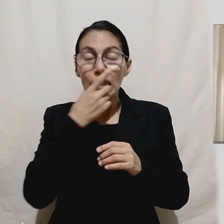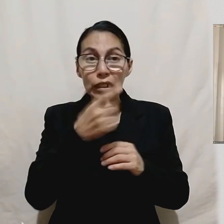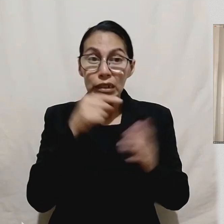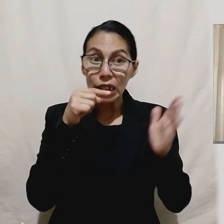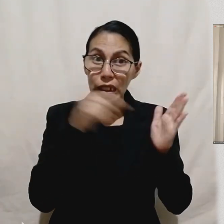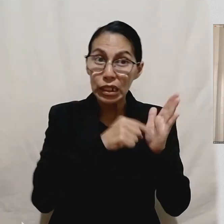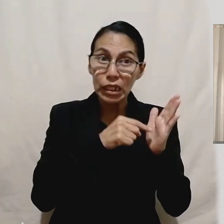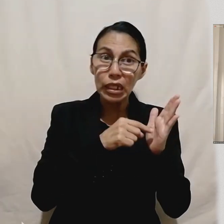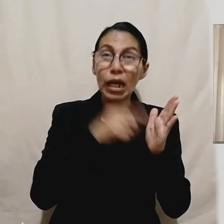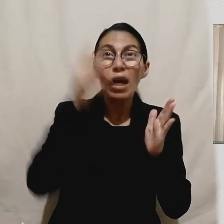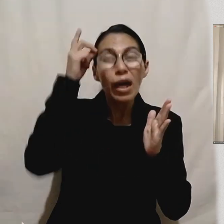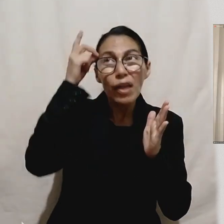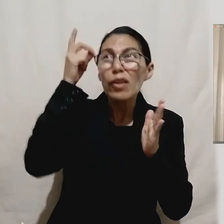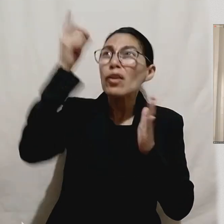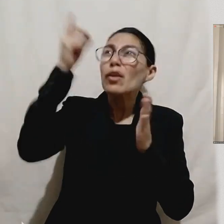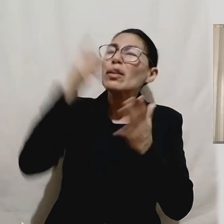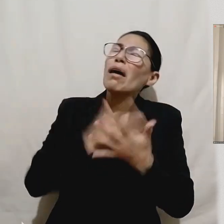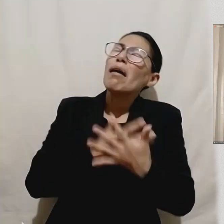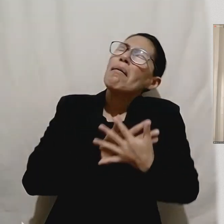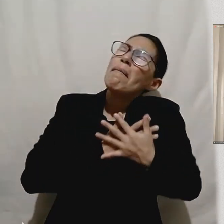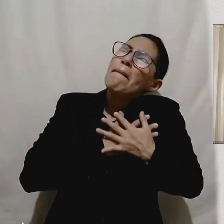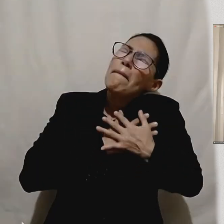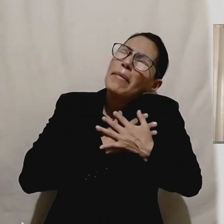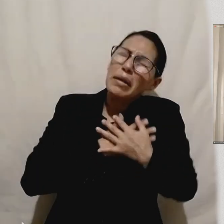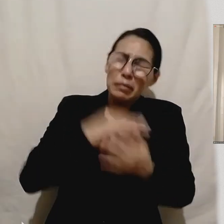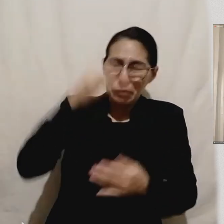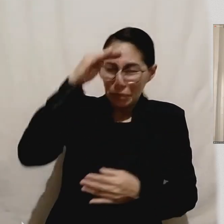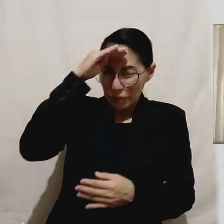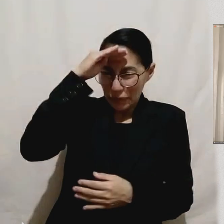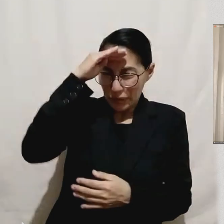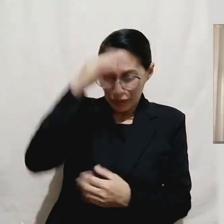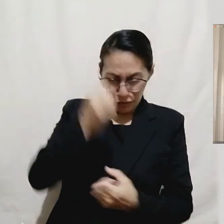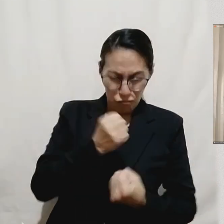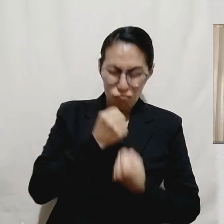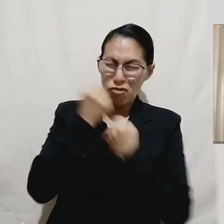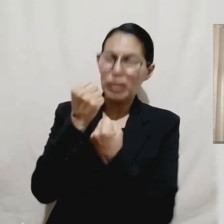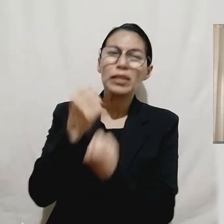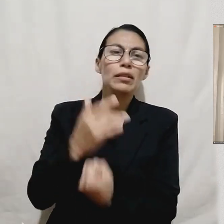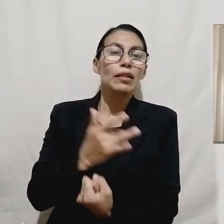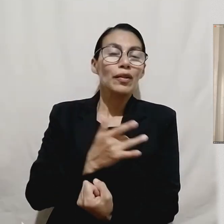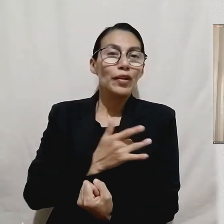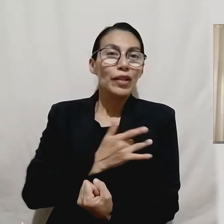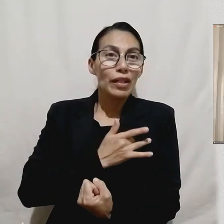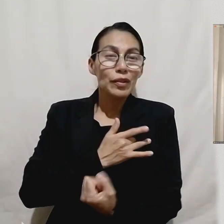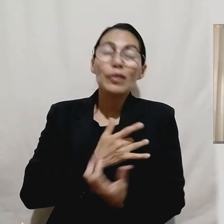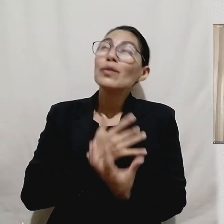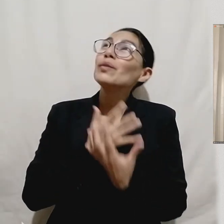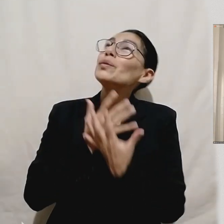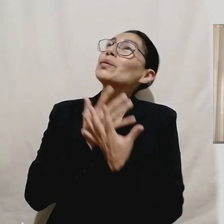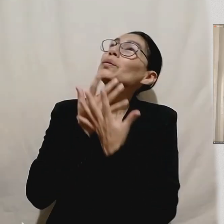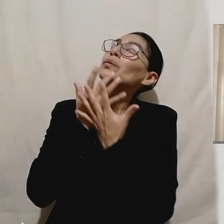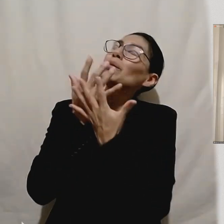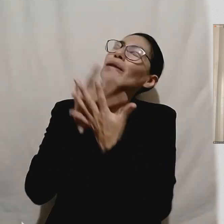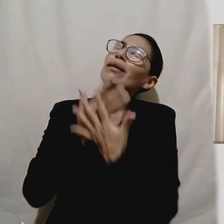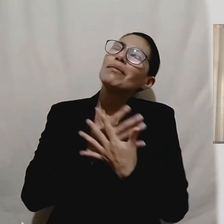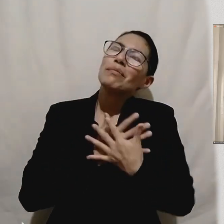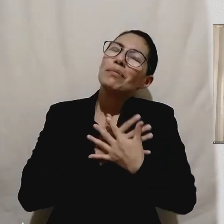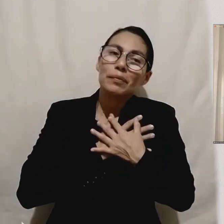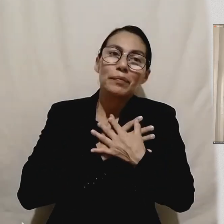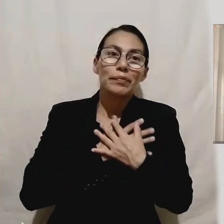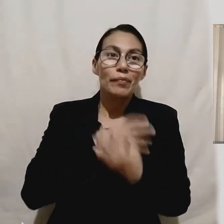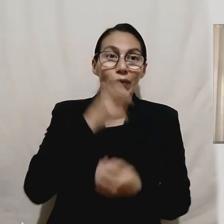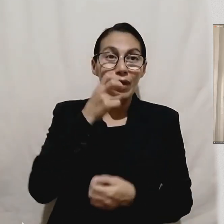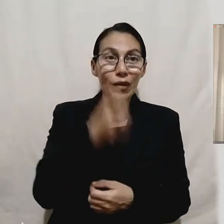dice que debemos amar a Dios con toda la mente con todas las fuerzas con todo el corazón